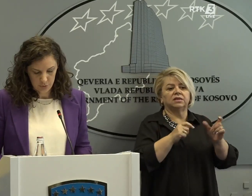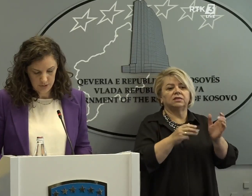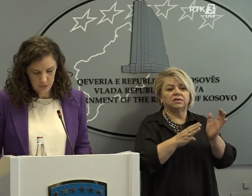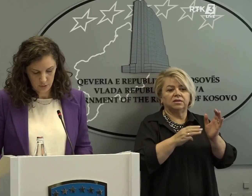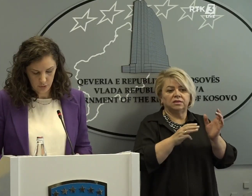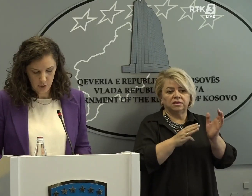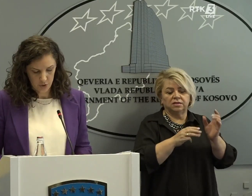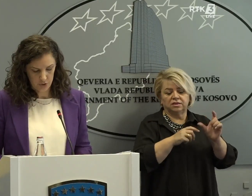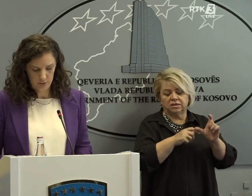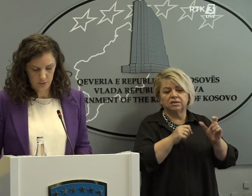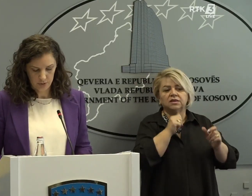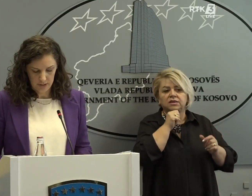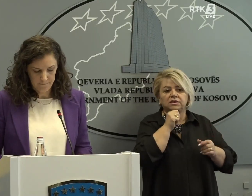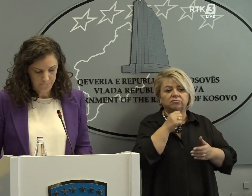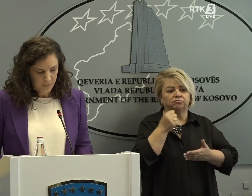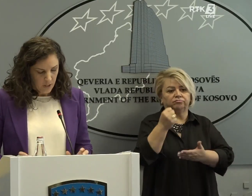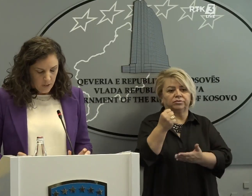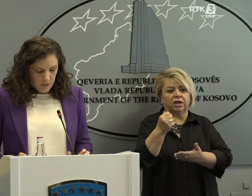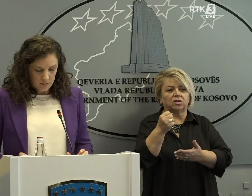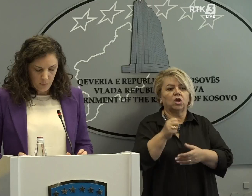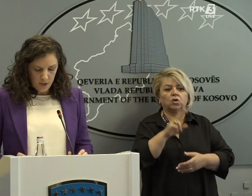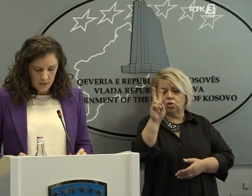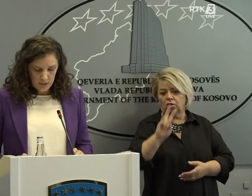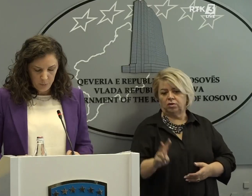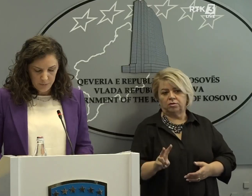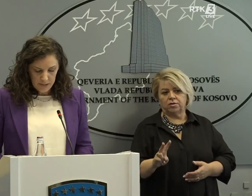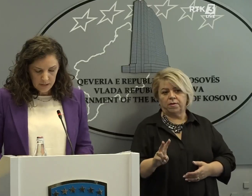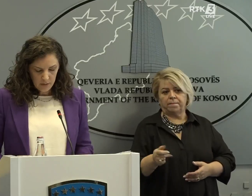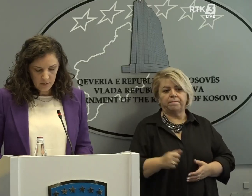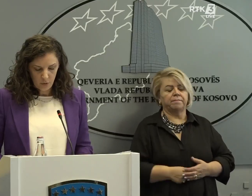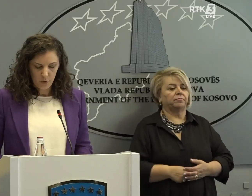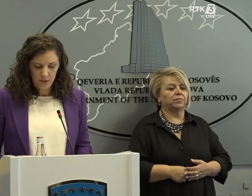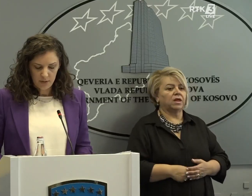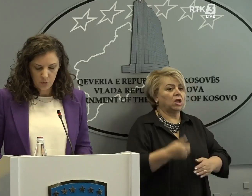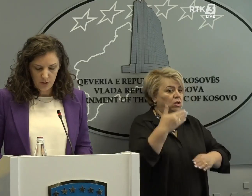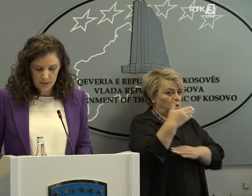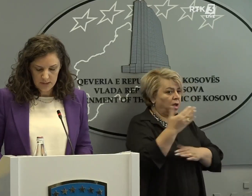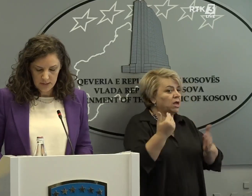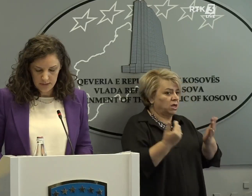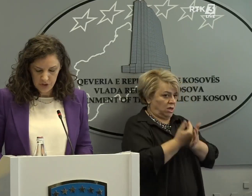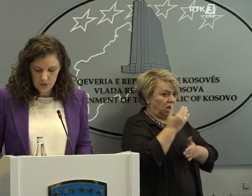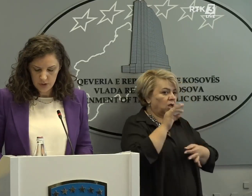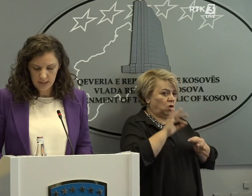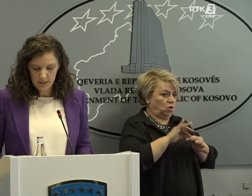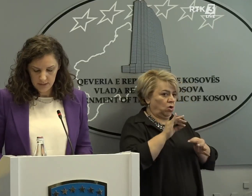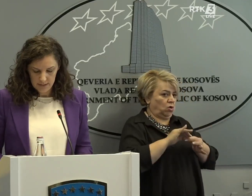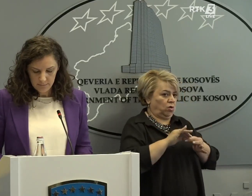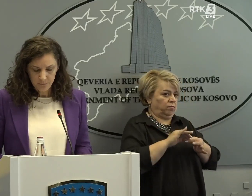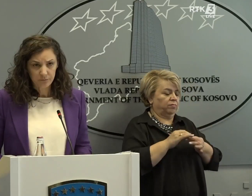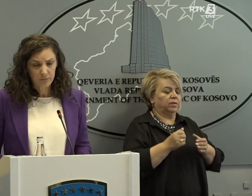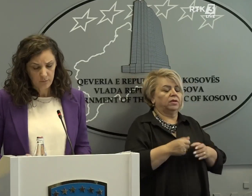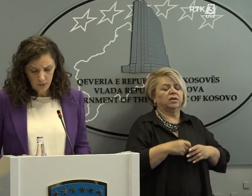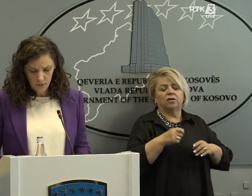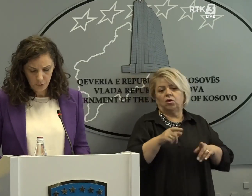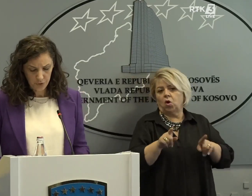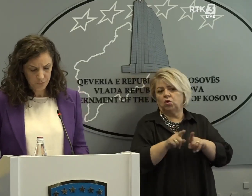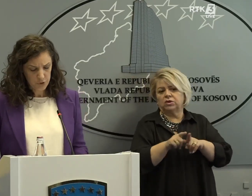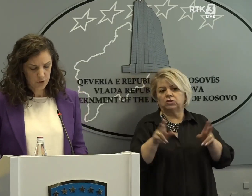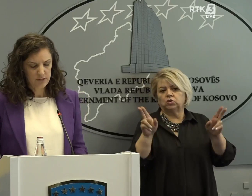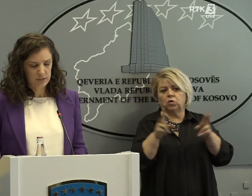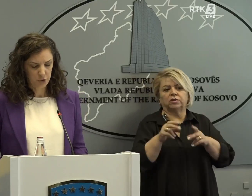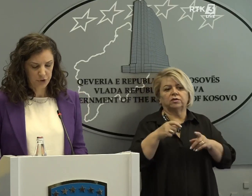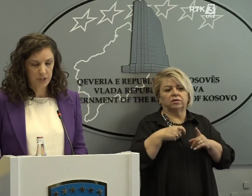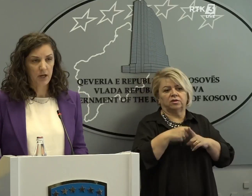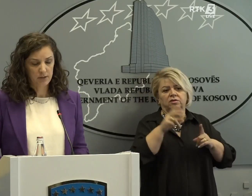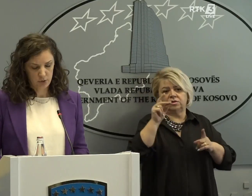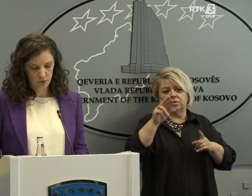36 milion dollarësh në total. Ndërmarrja e Republike, Korporata e Ruajtjes së Energjisë ose KRE, do të